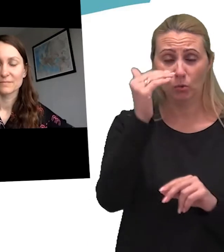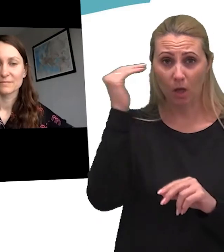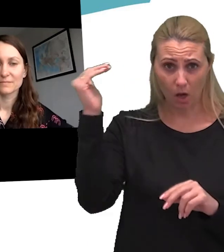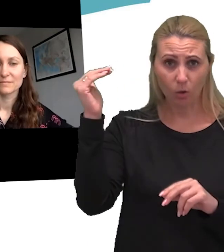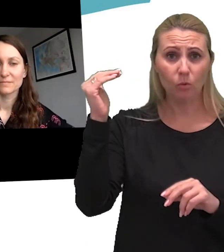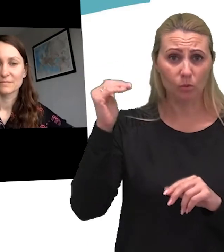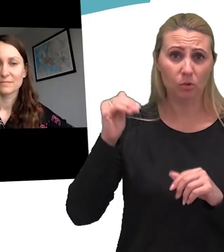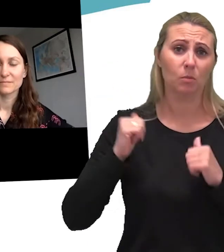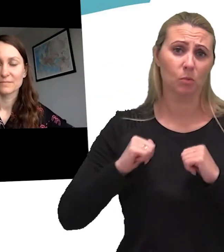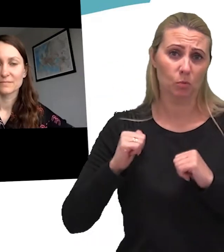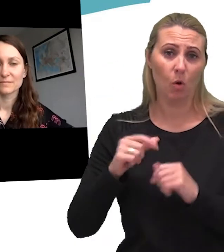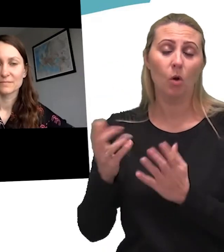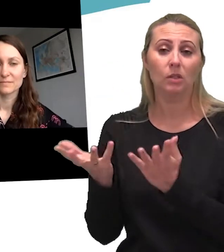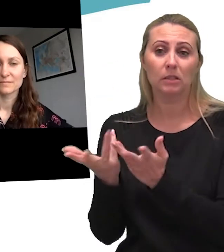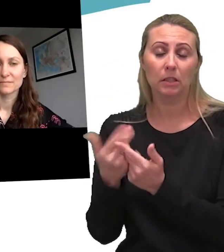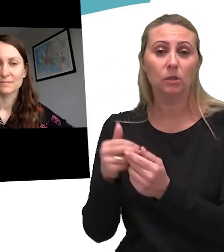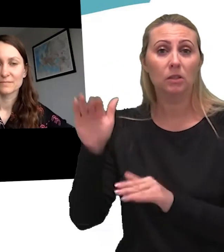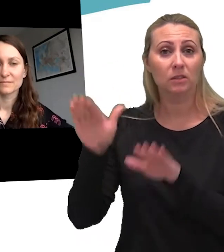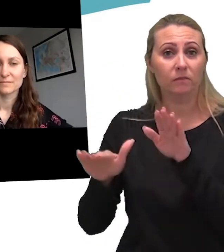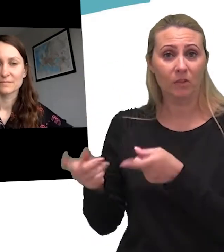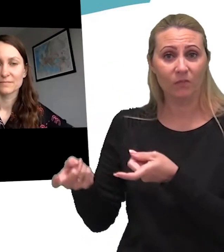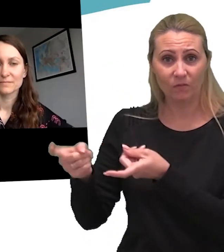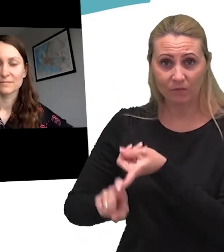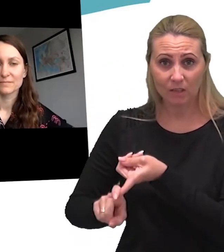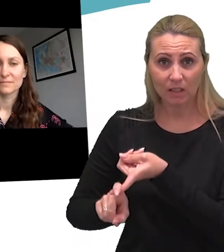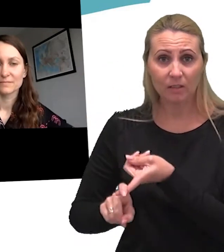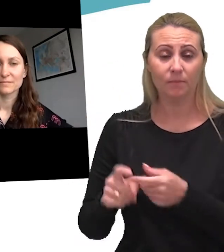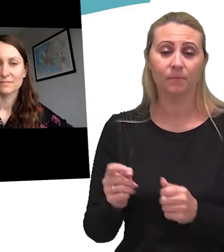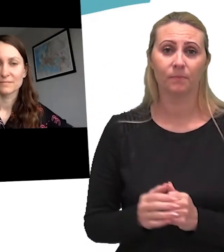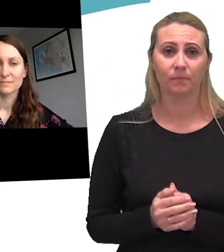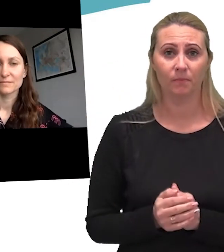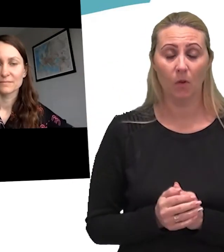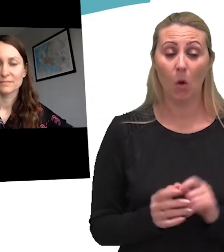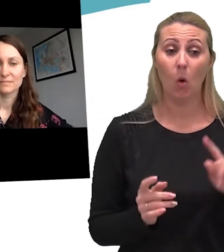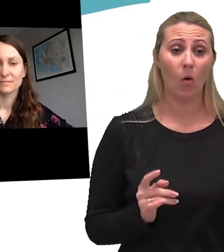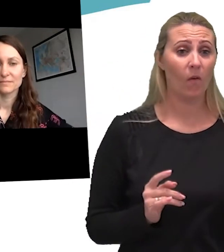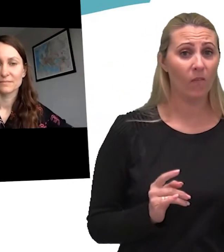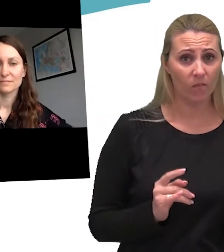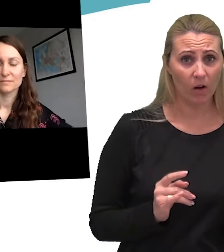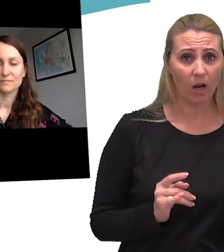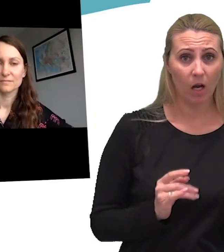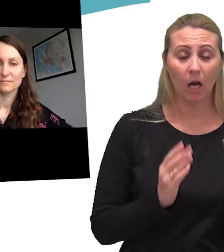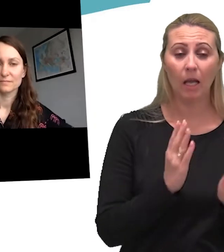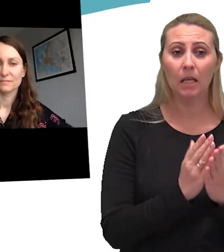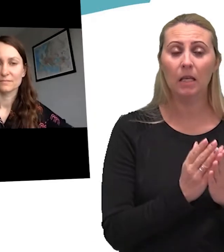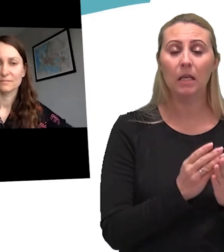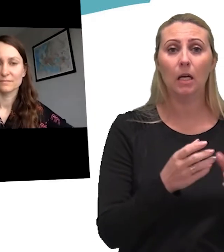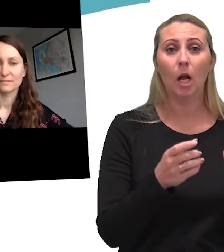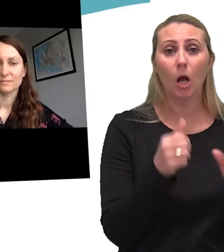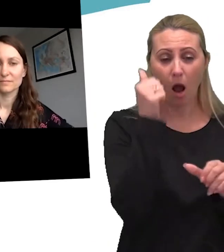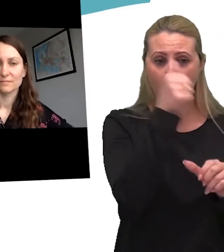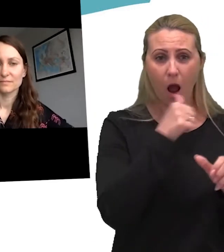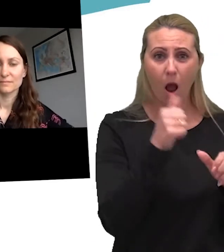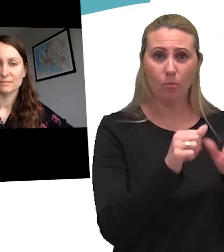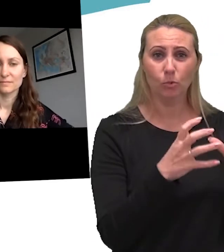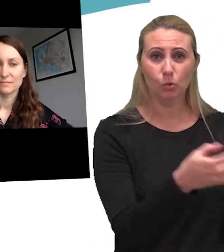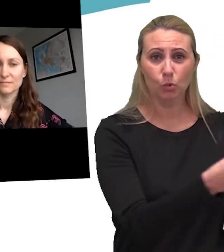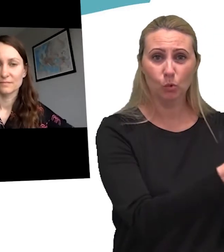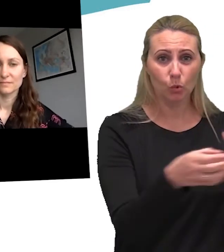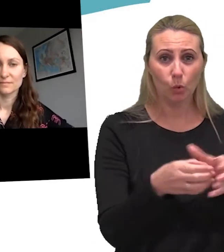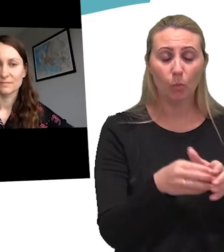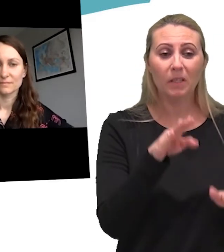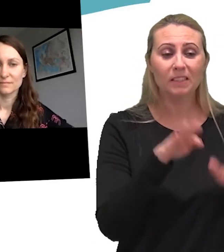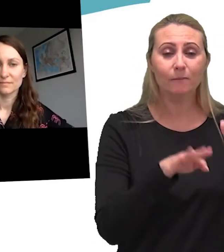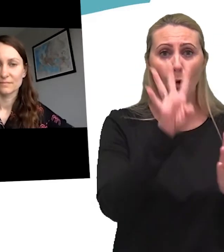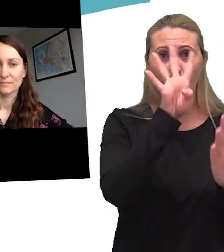suaugusiam žmonėm yra skaičiuojama pagal svorį. Vaikam yra tam tikro amžiaus grupė ir svorio